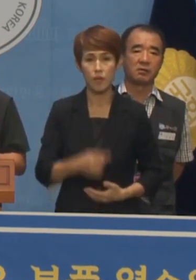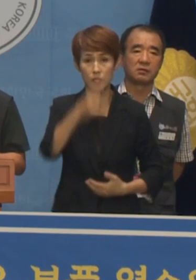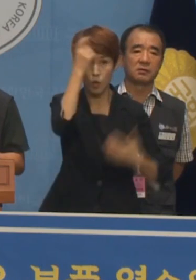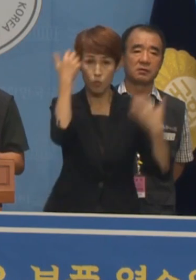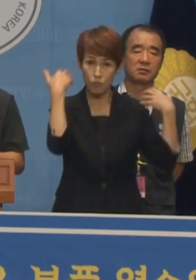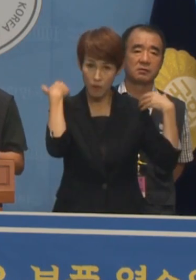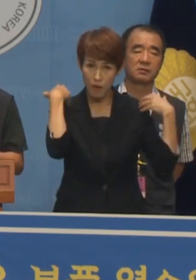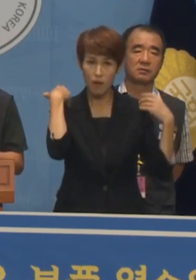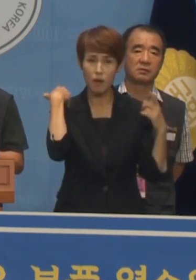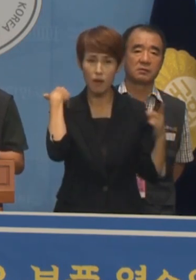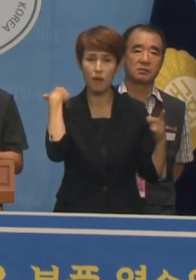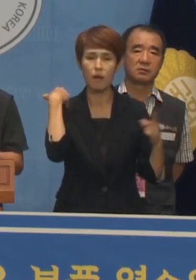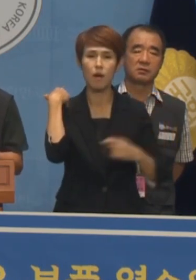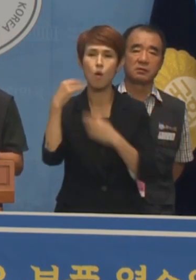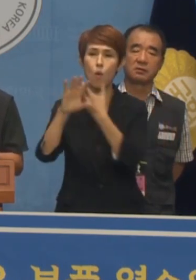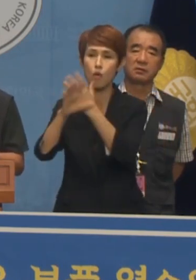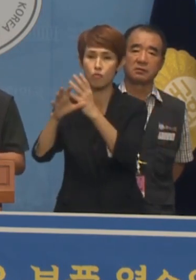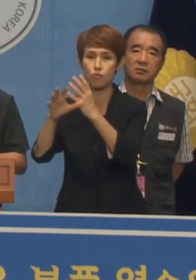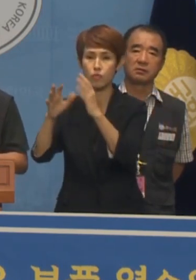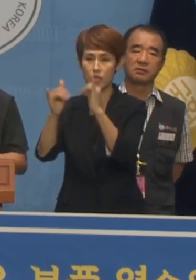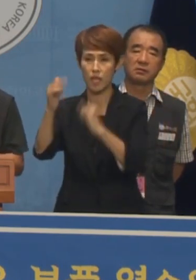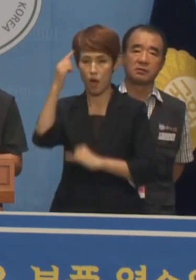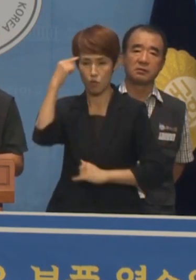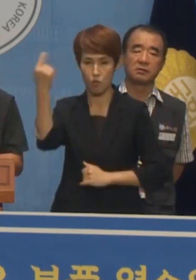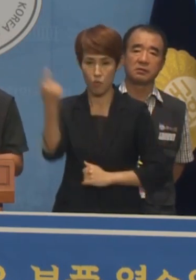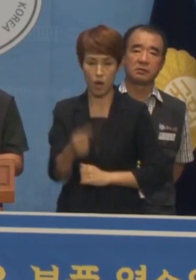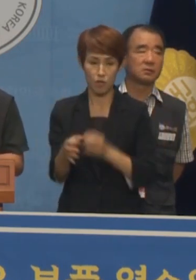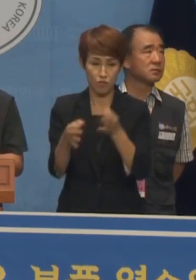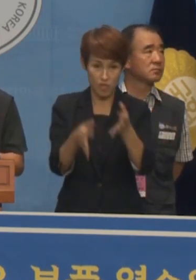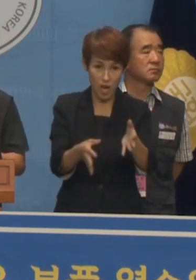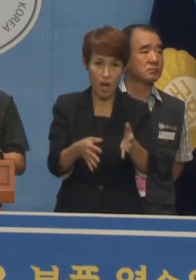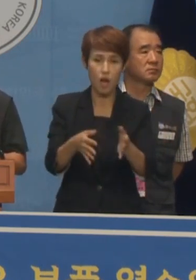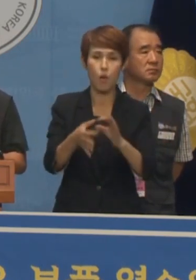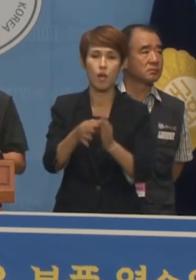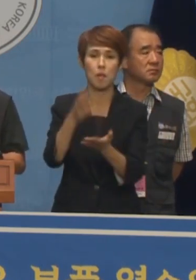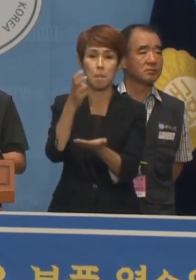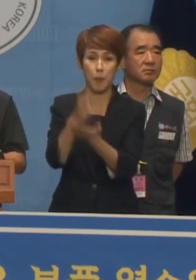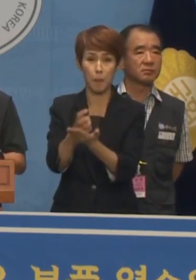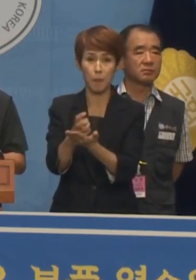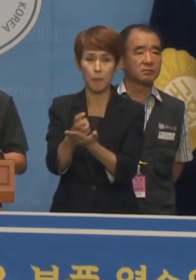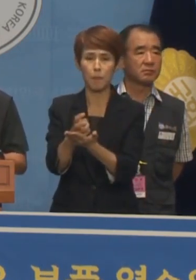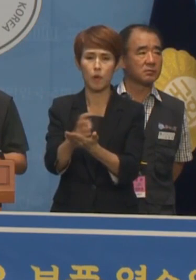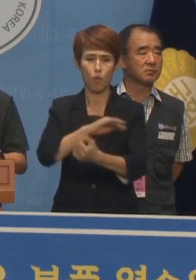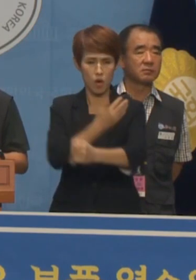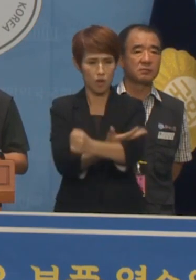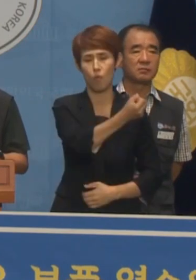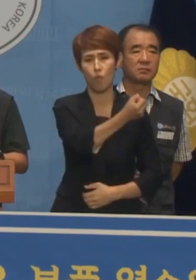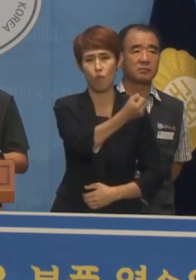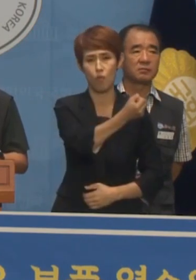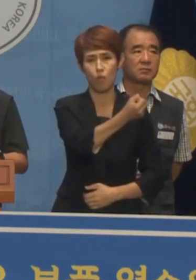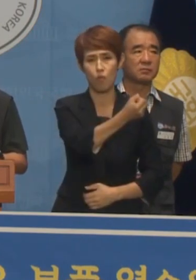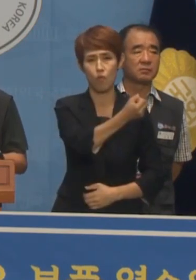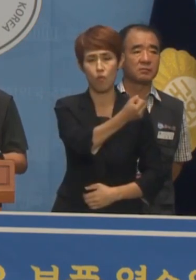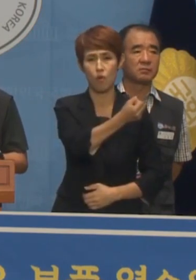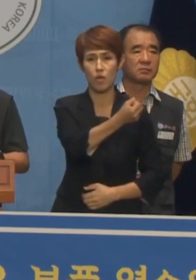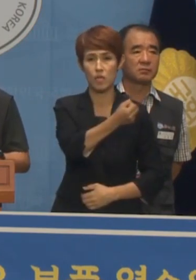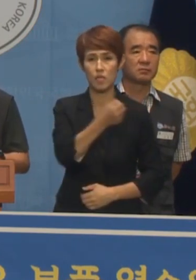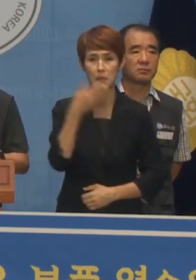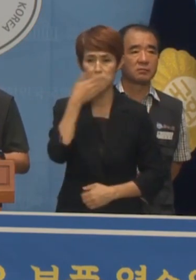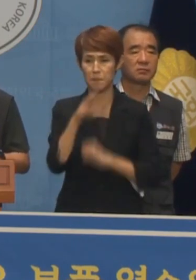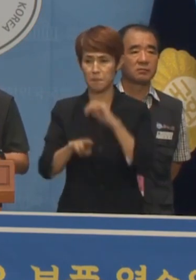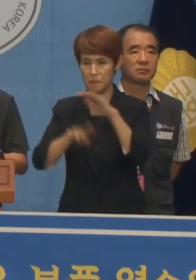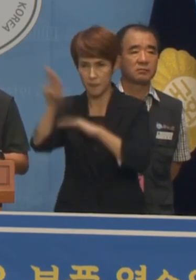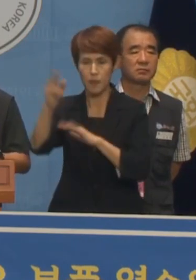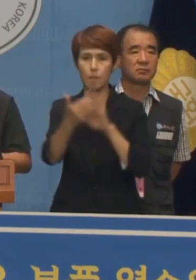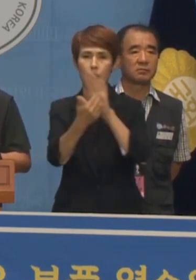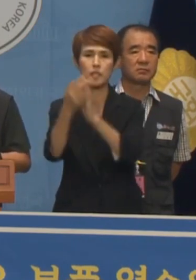정부가 외국인 투자 촉진법을 만든 권한을 가졌습니다. 그래서 만들었고 이제 먹튀 방지법을